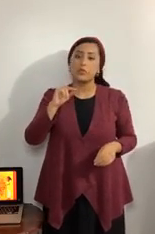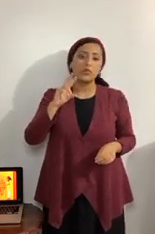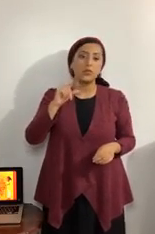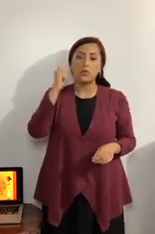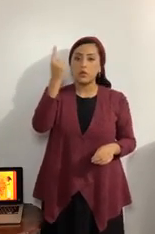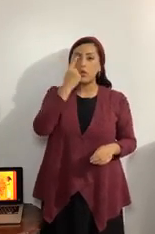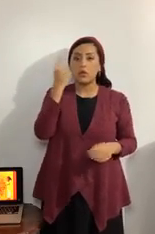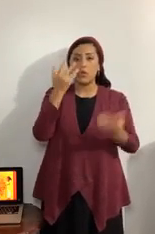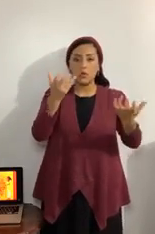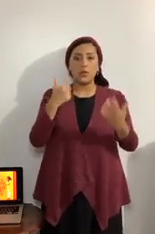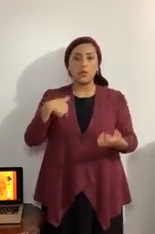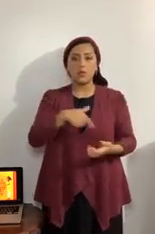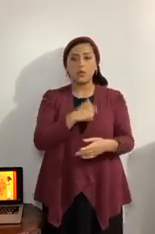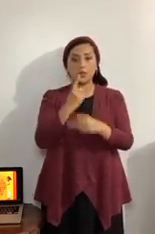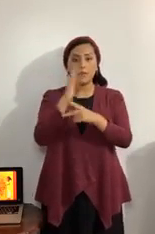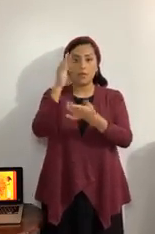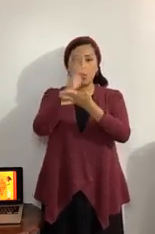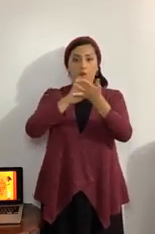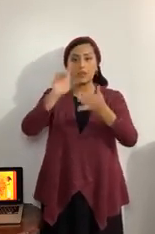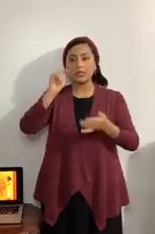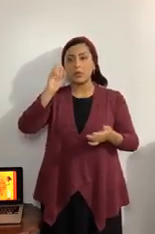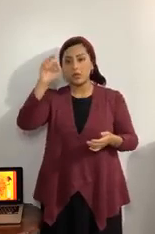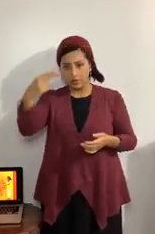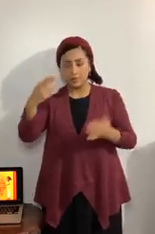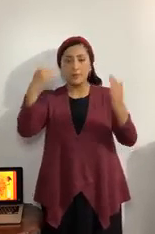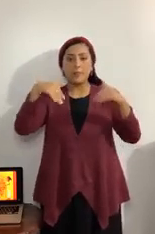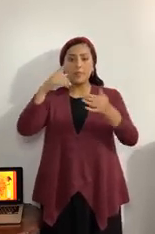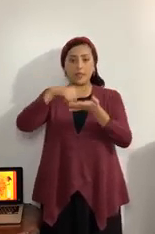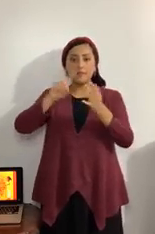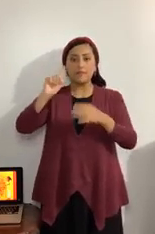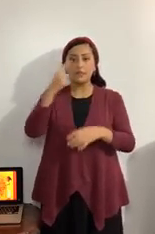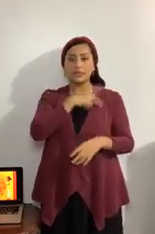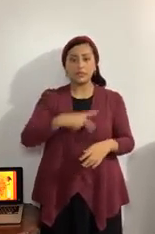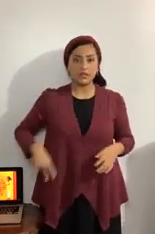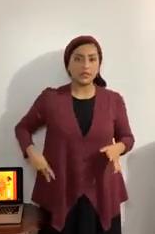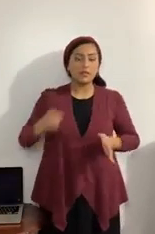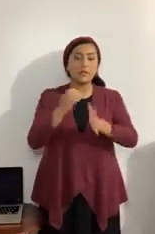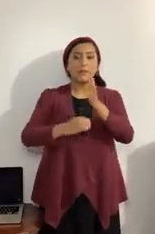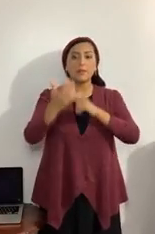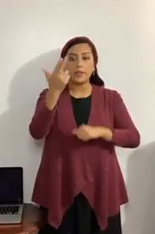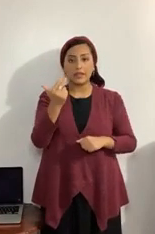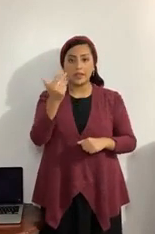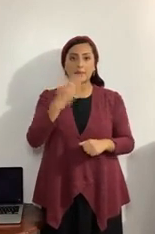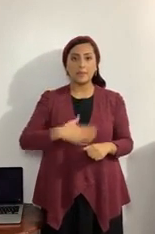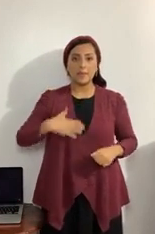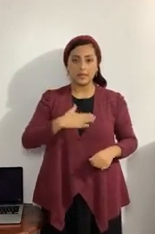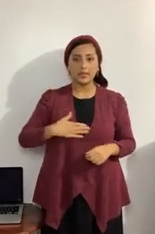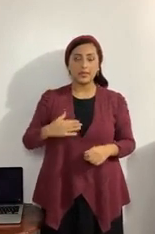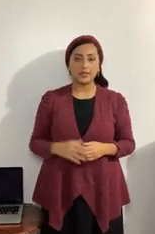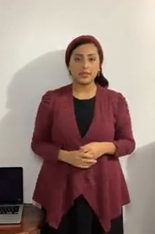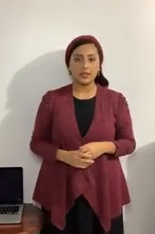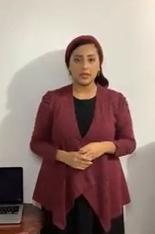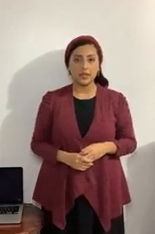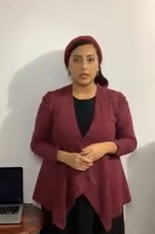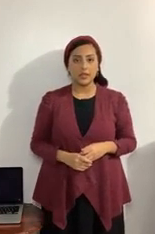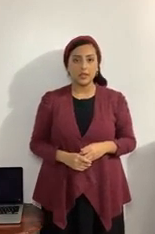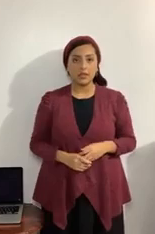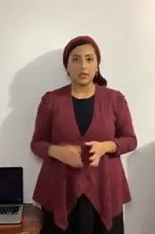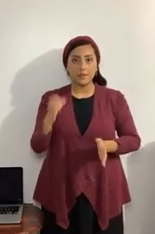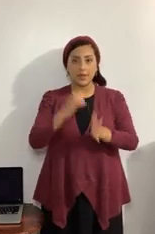quiere que se guarde su bendita Torah. Vamos a Primera de Reyes 13. Ahí mismo, seguido en el capítulo 13,